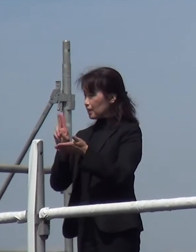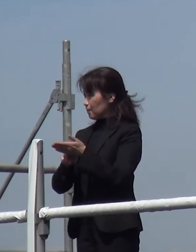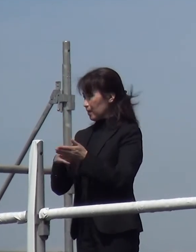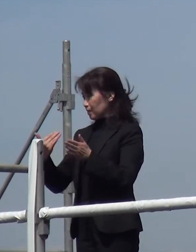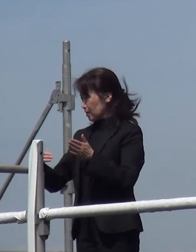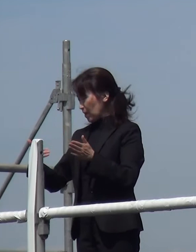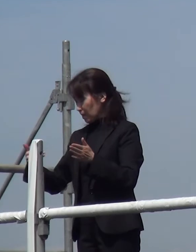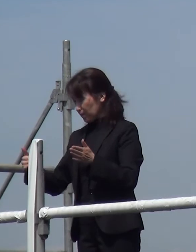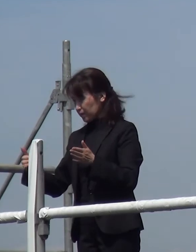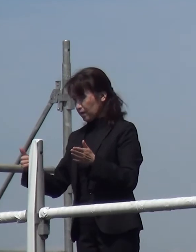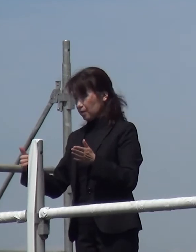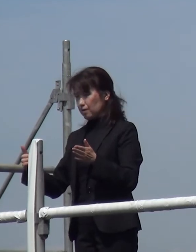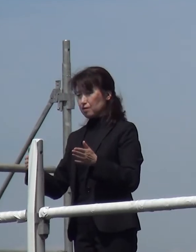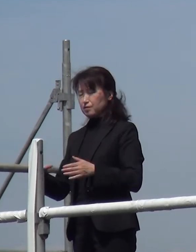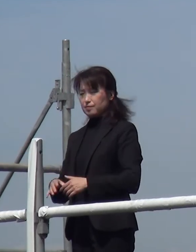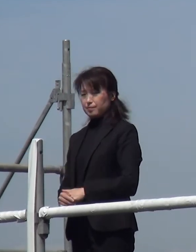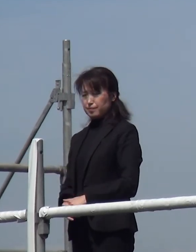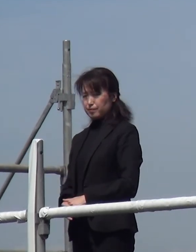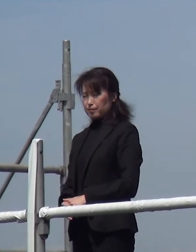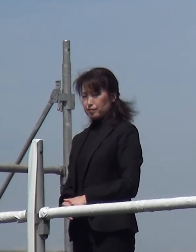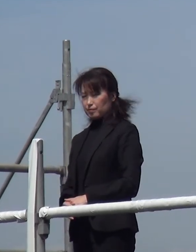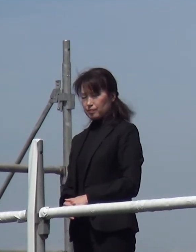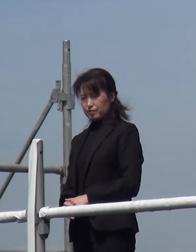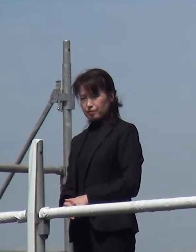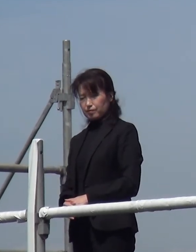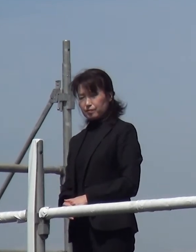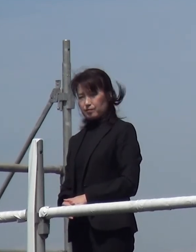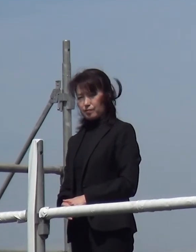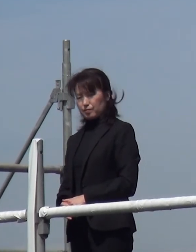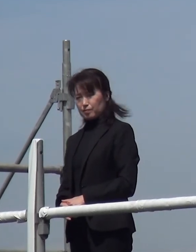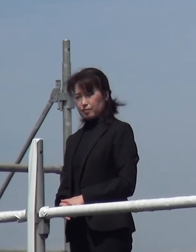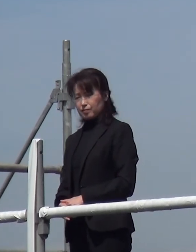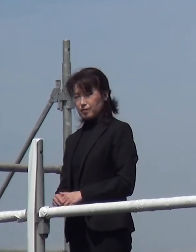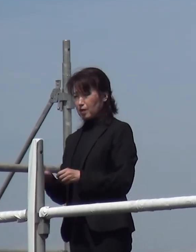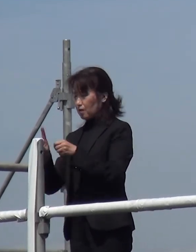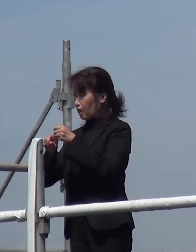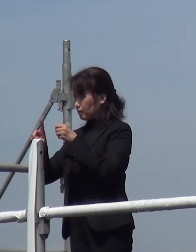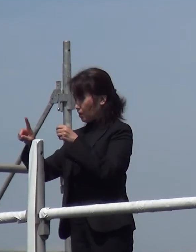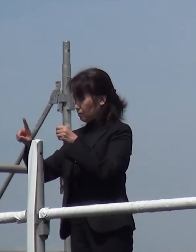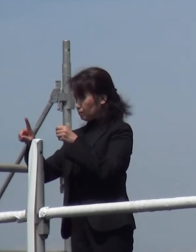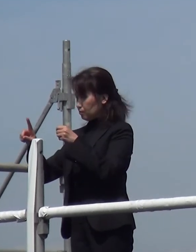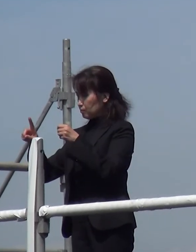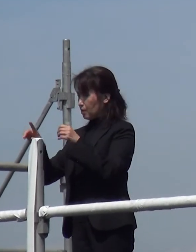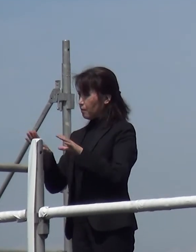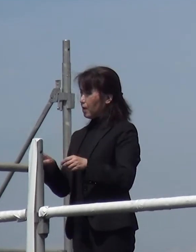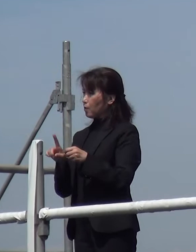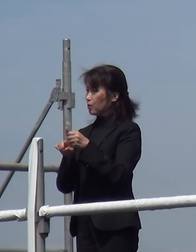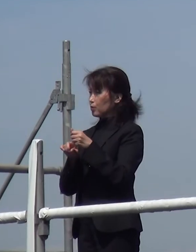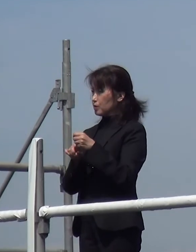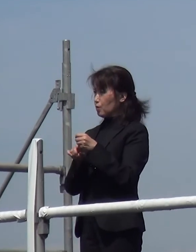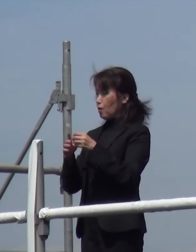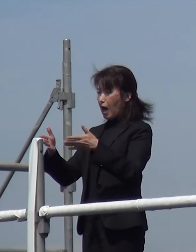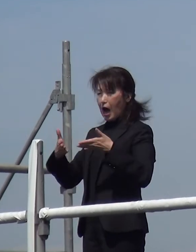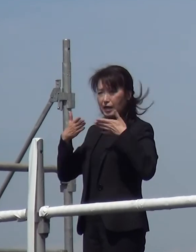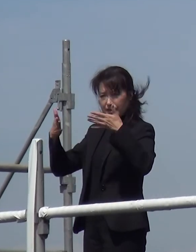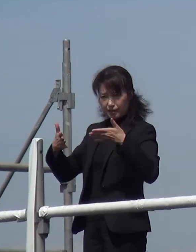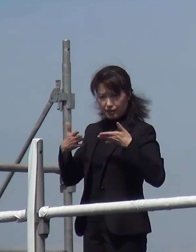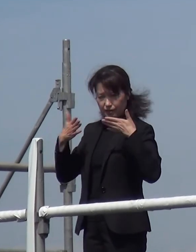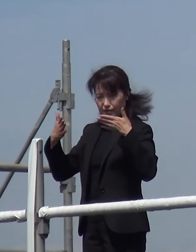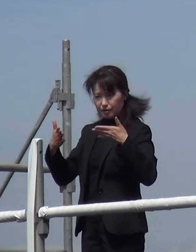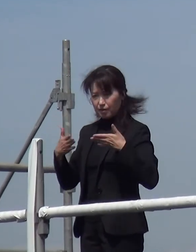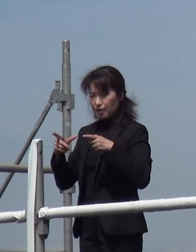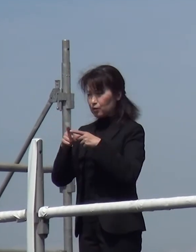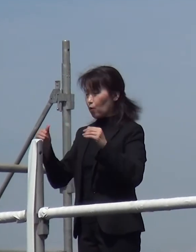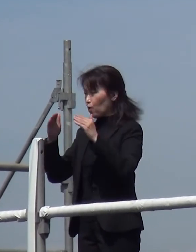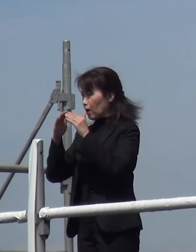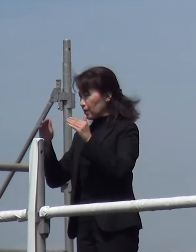そしてしかもですね、来年 今年の秋の国